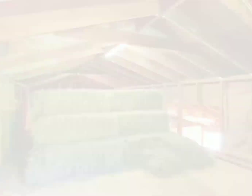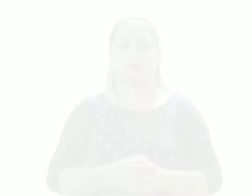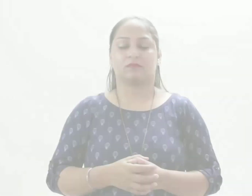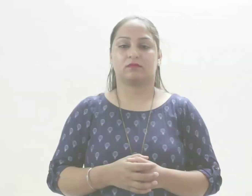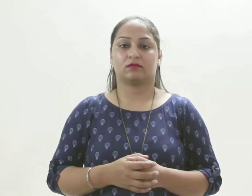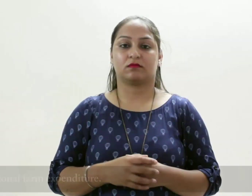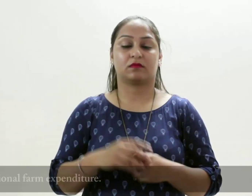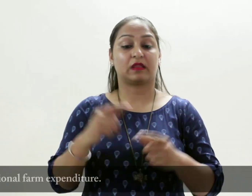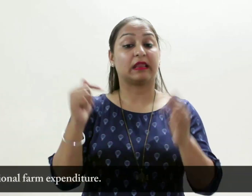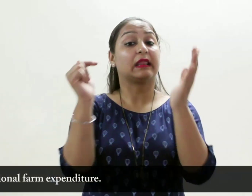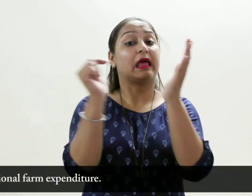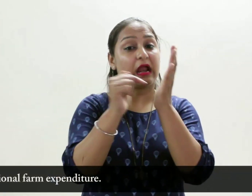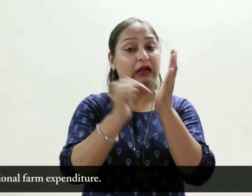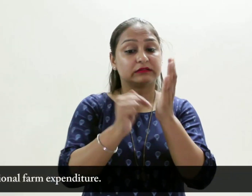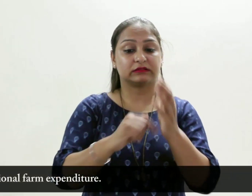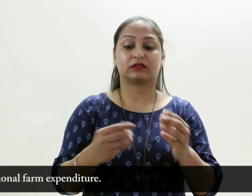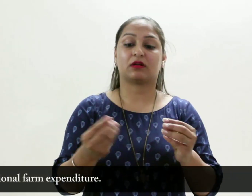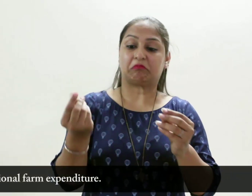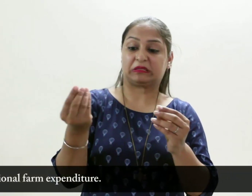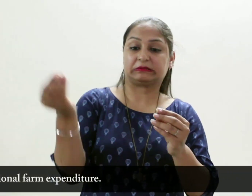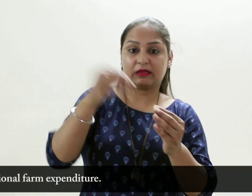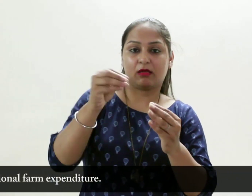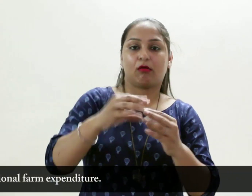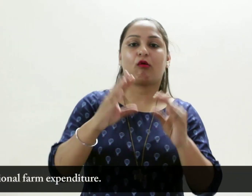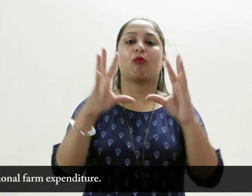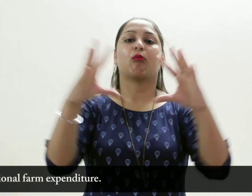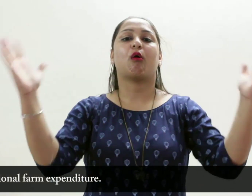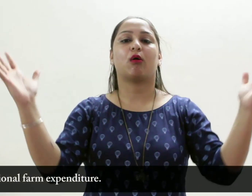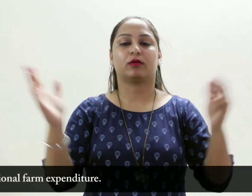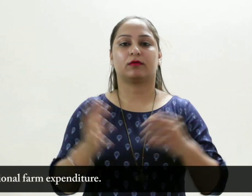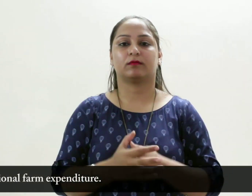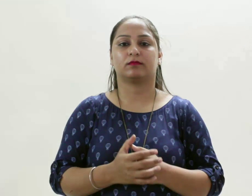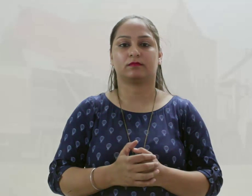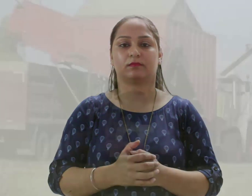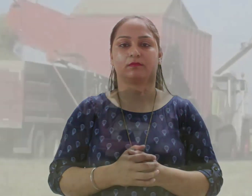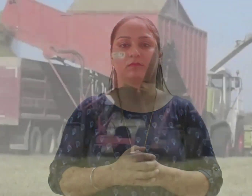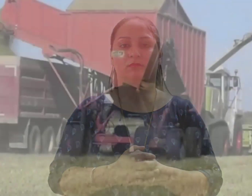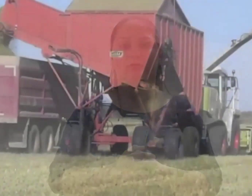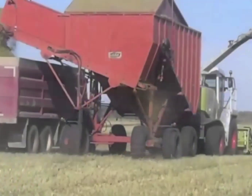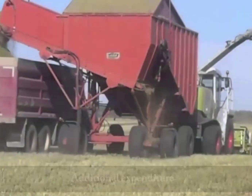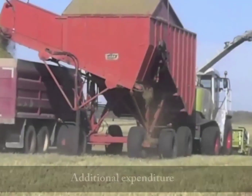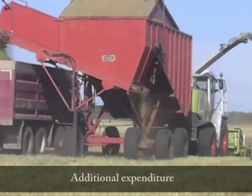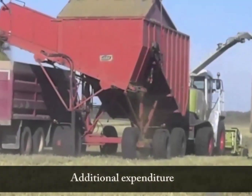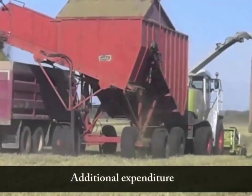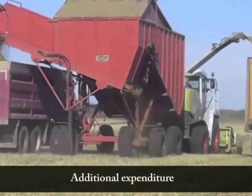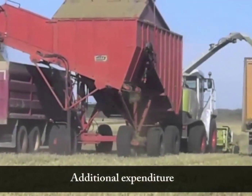अतिरिक्त कृषि व्यय।